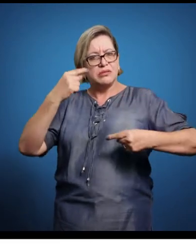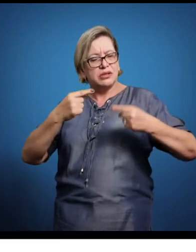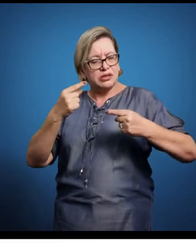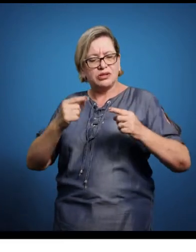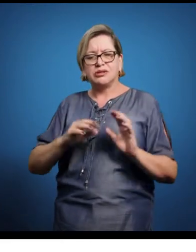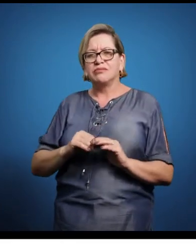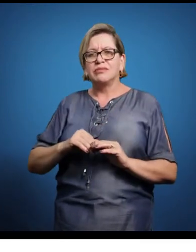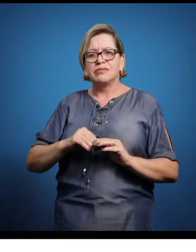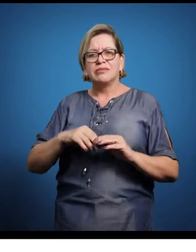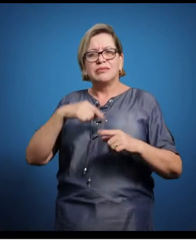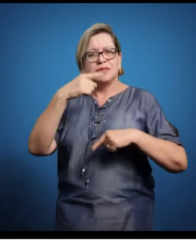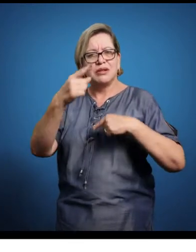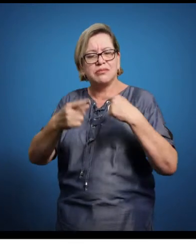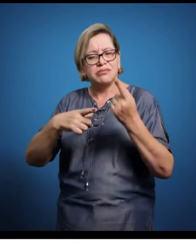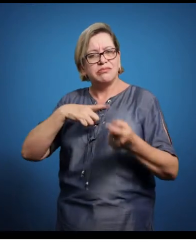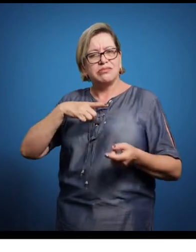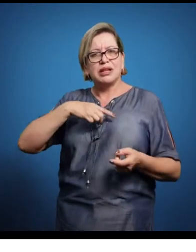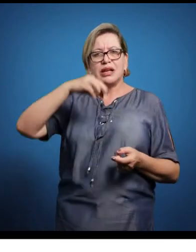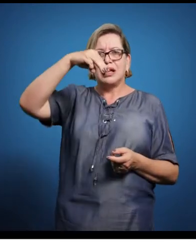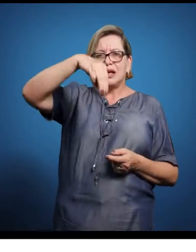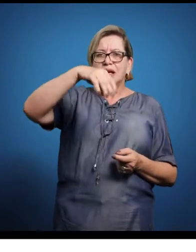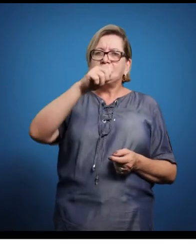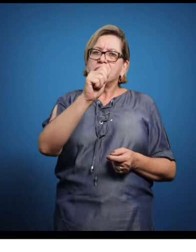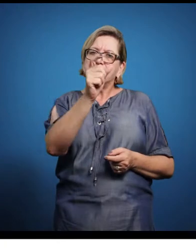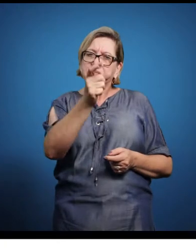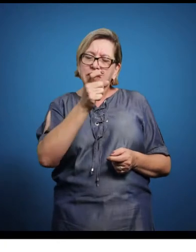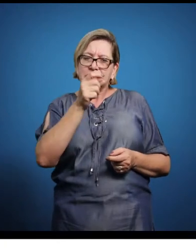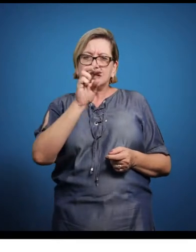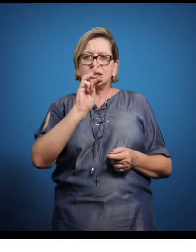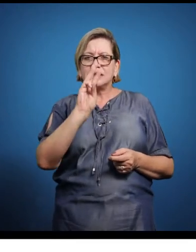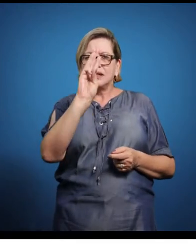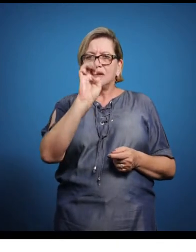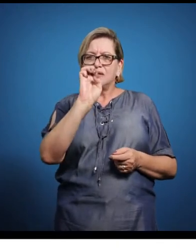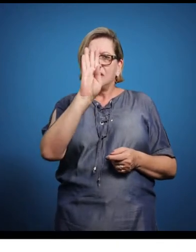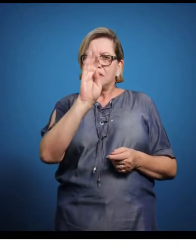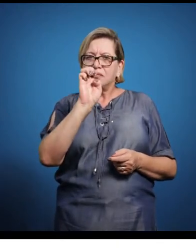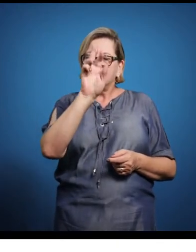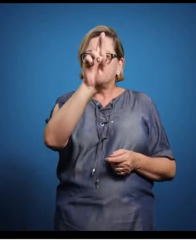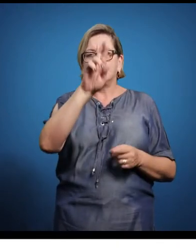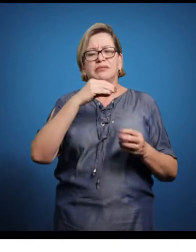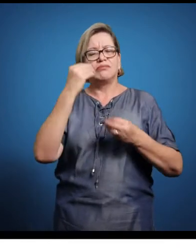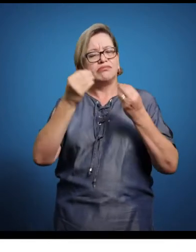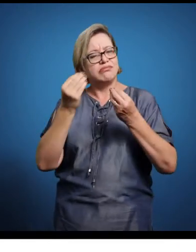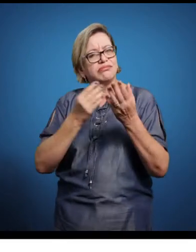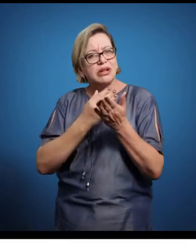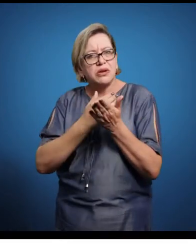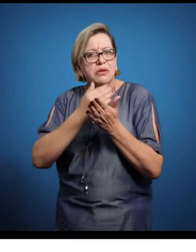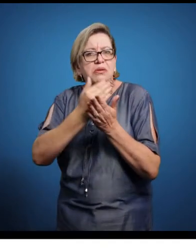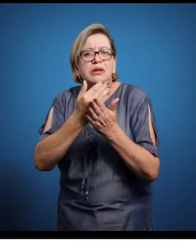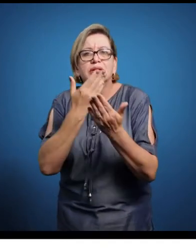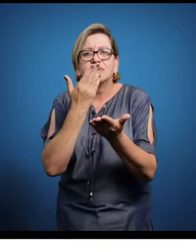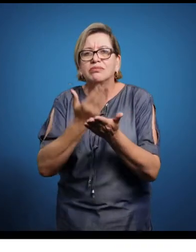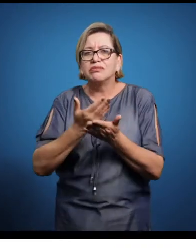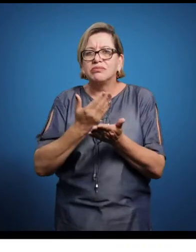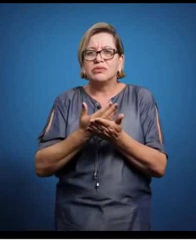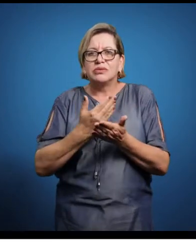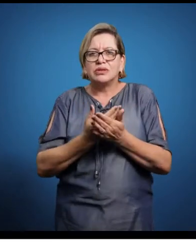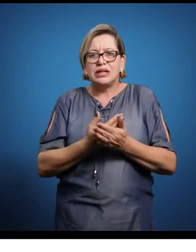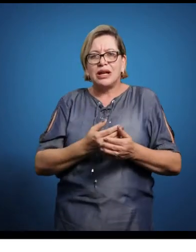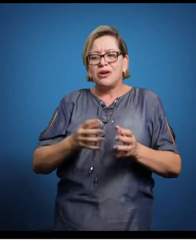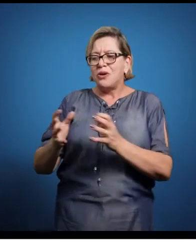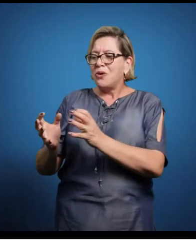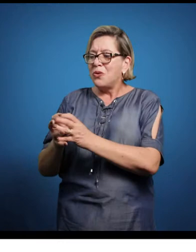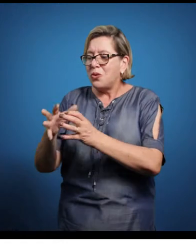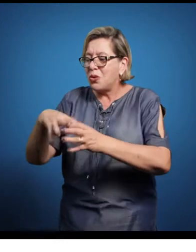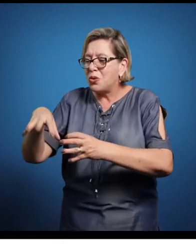vê pedro escreve um bom trabalho chamado ciência política duas vocações onde ele começa a estudar os partidos